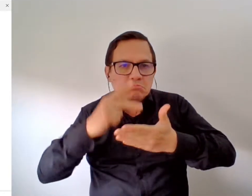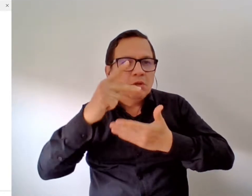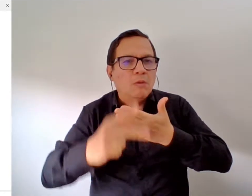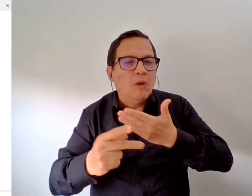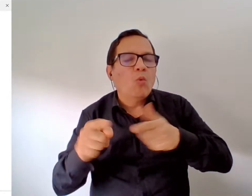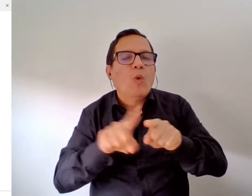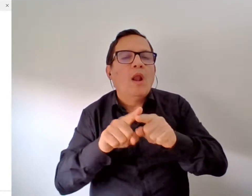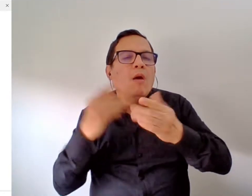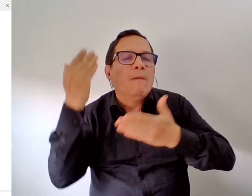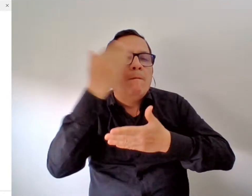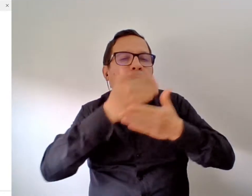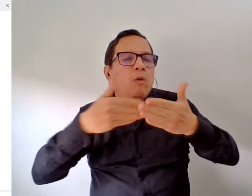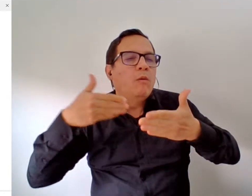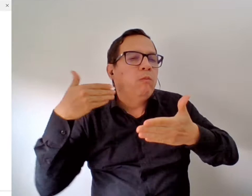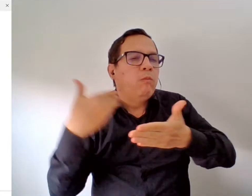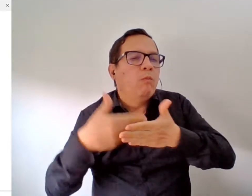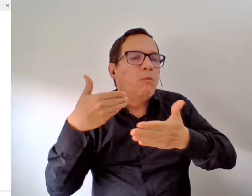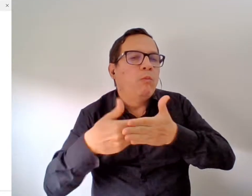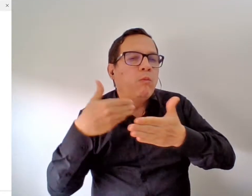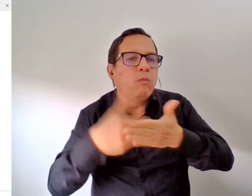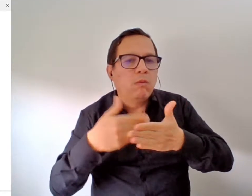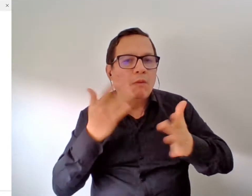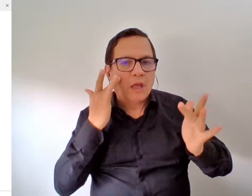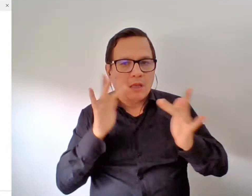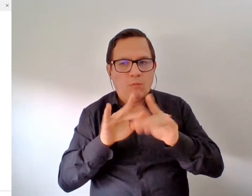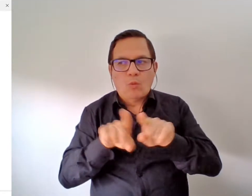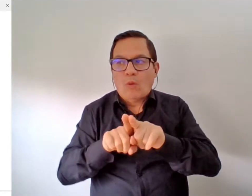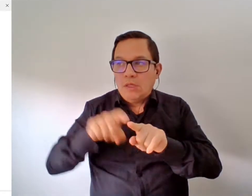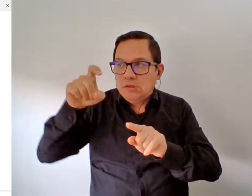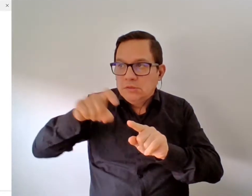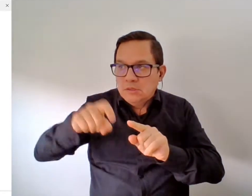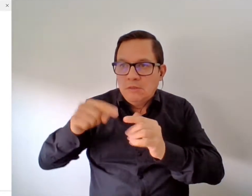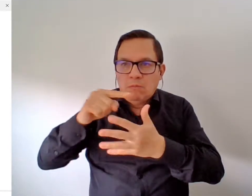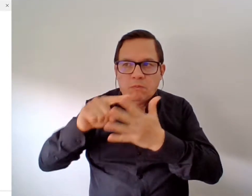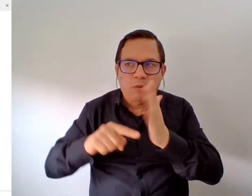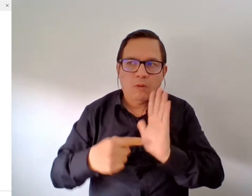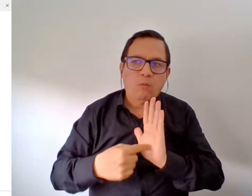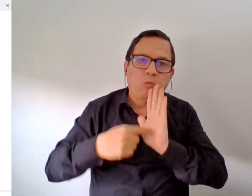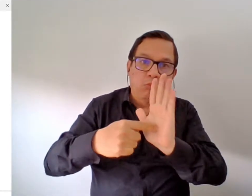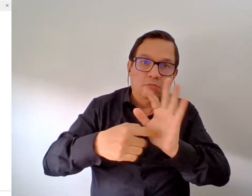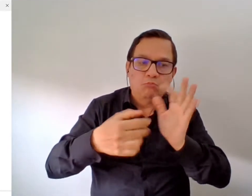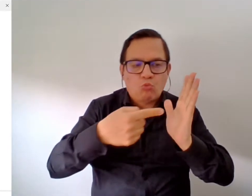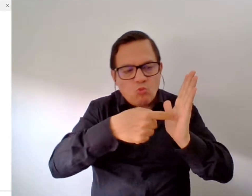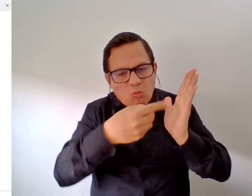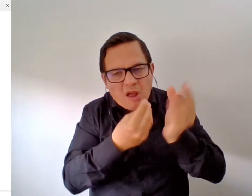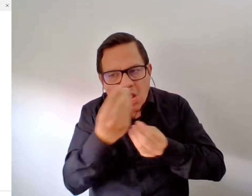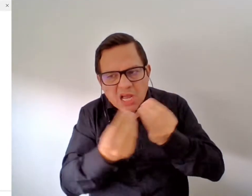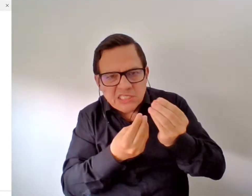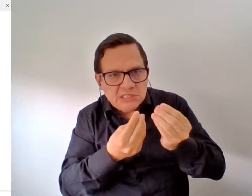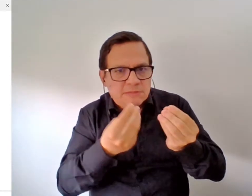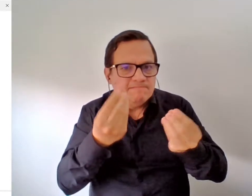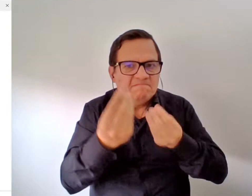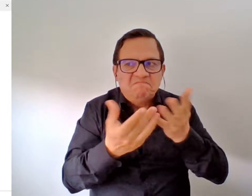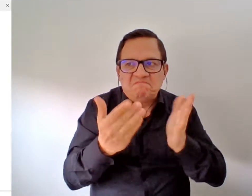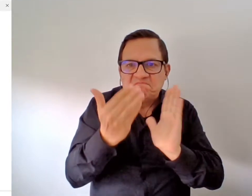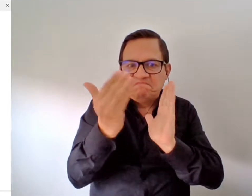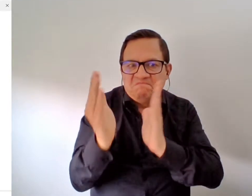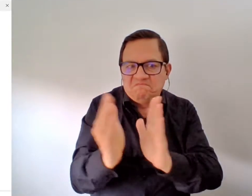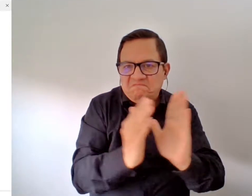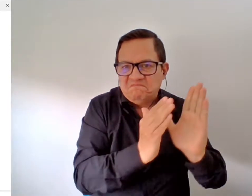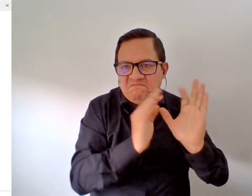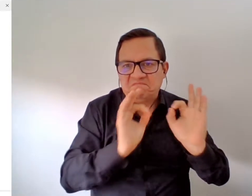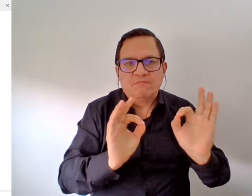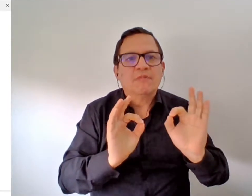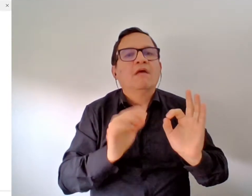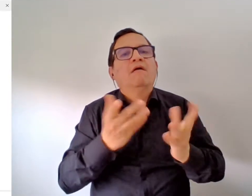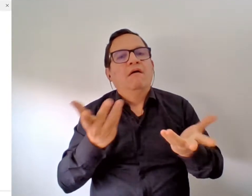probar el software según los requerimientos y demostrar el funcionamiento. Para ello